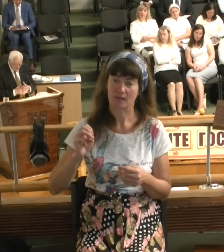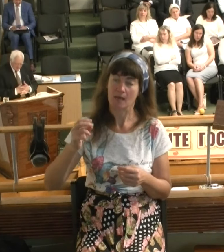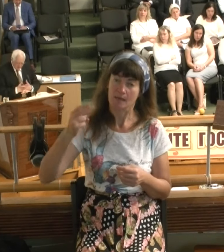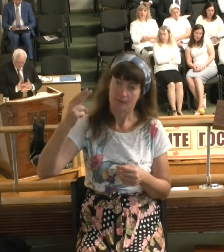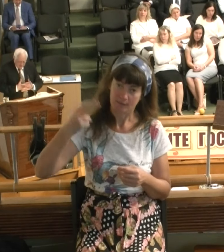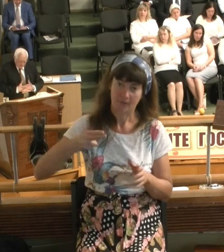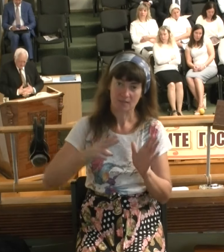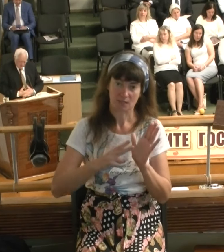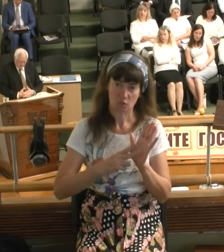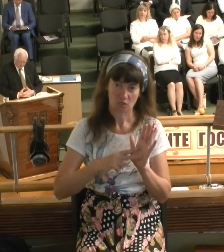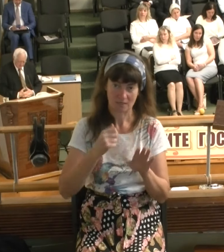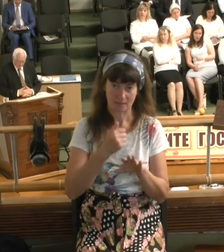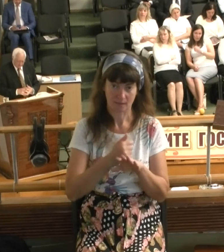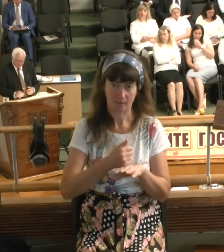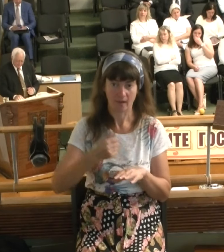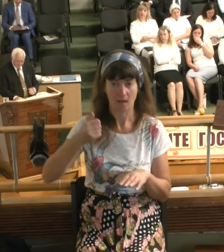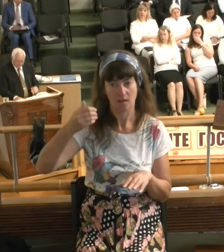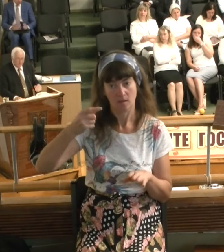26, 67,